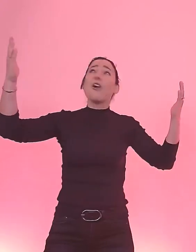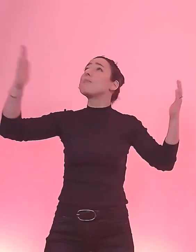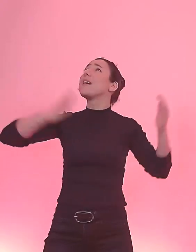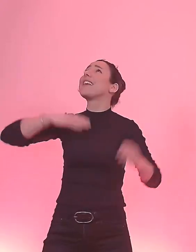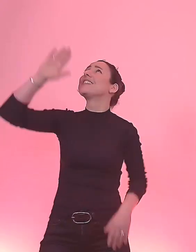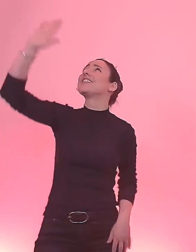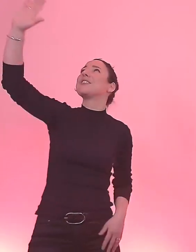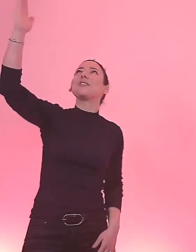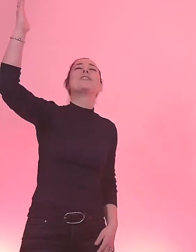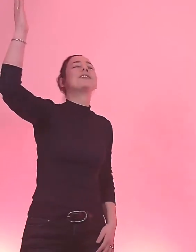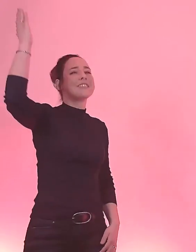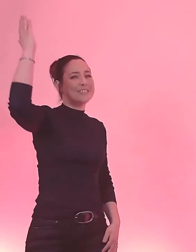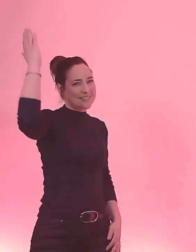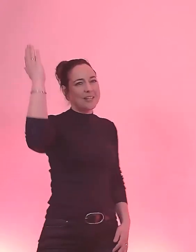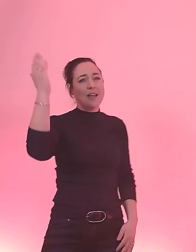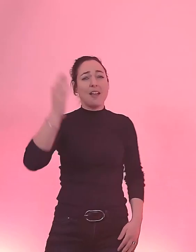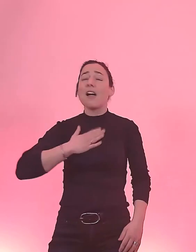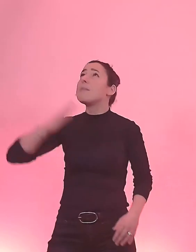zo groot bezig